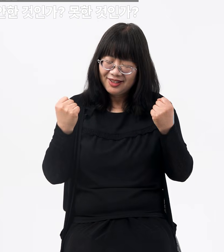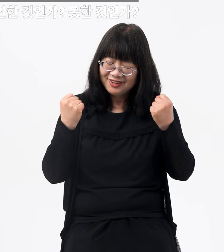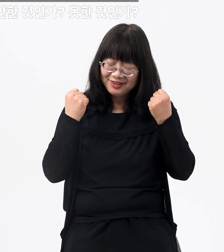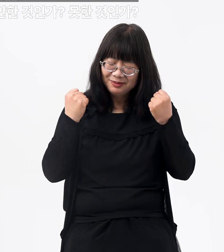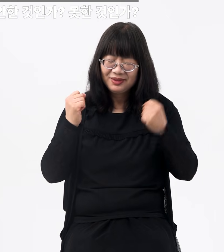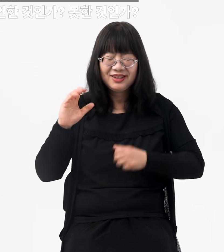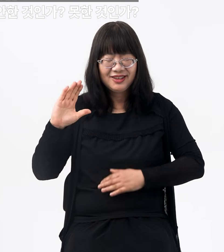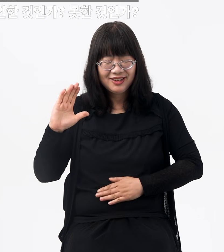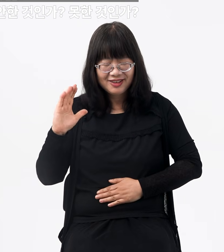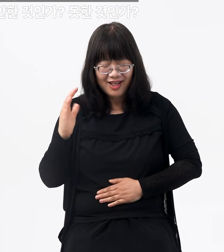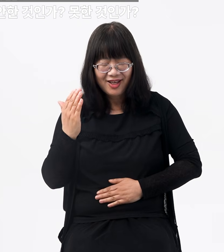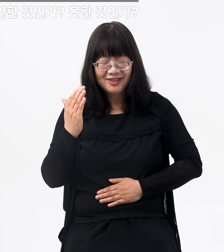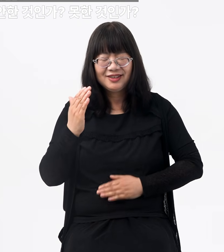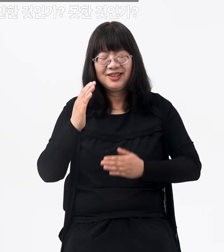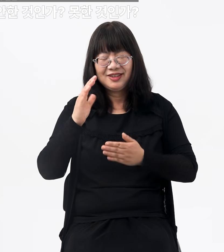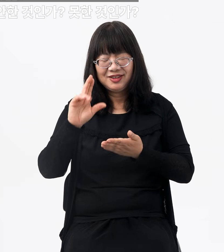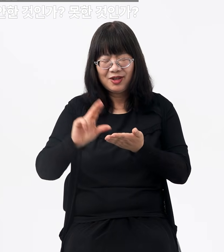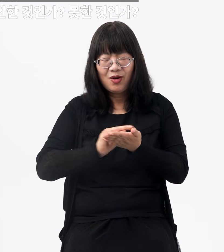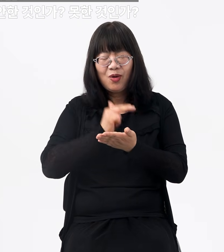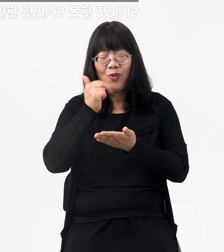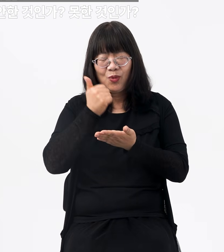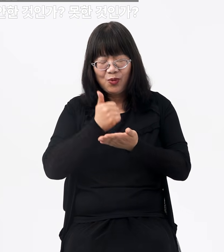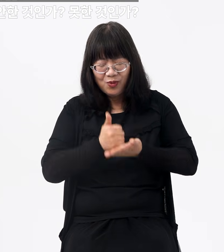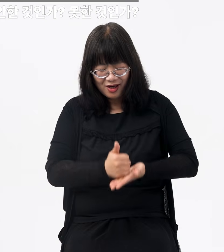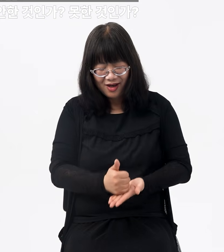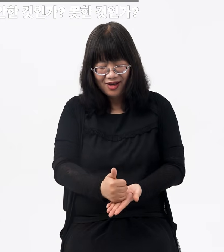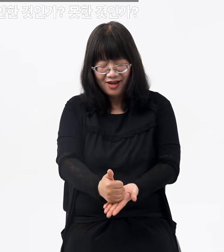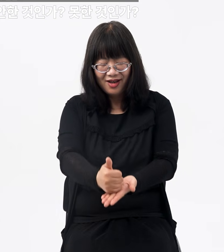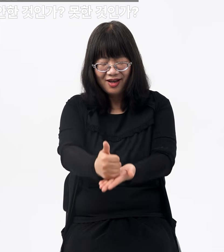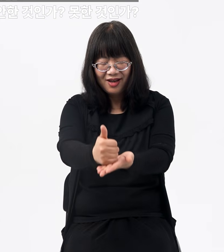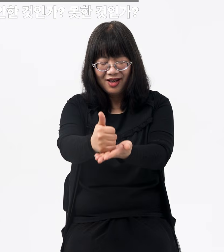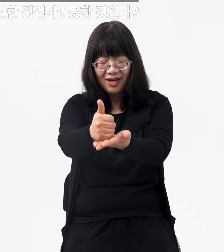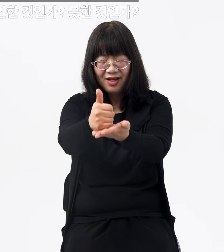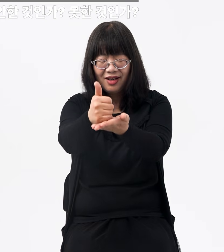나의 힘이 되신 여호와.